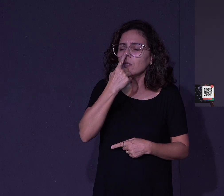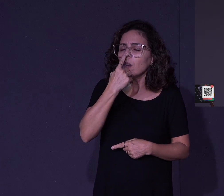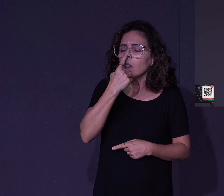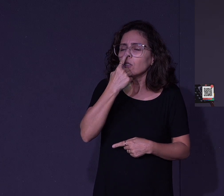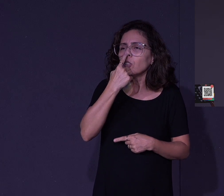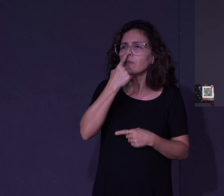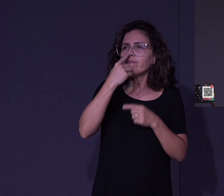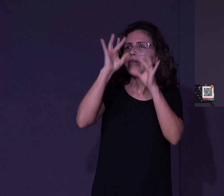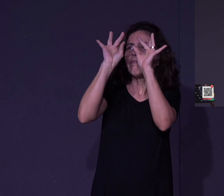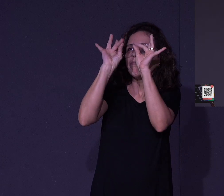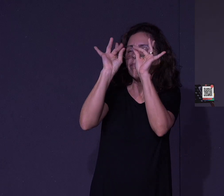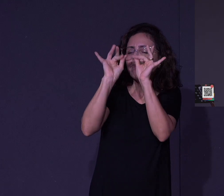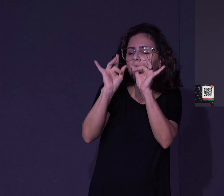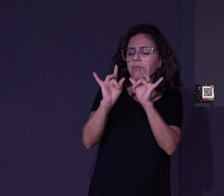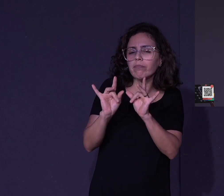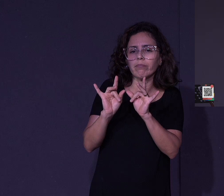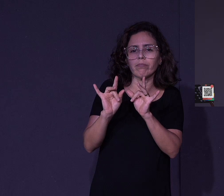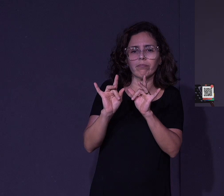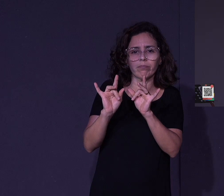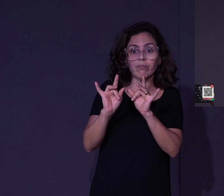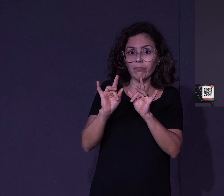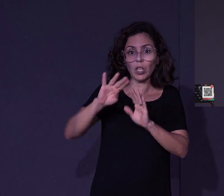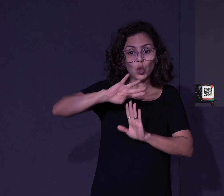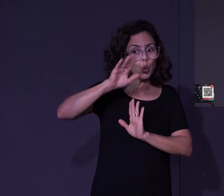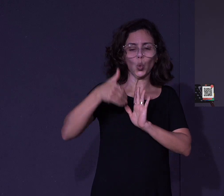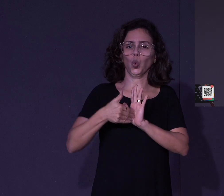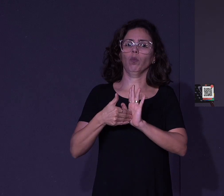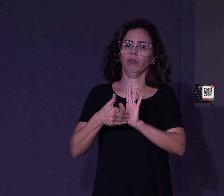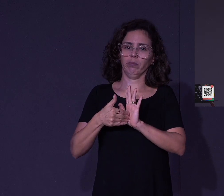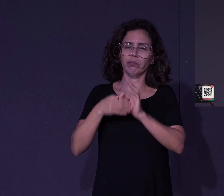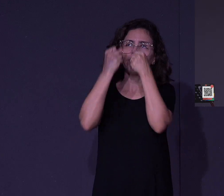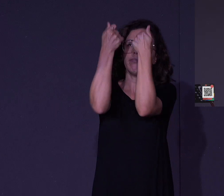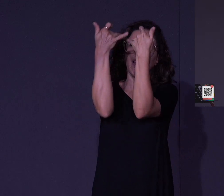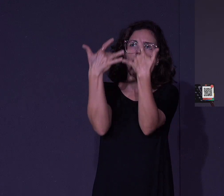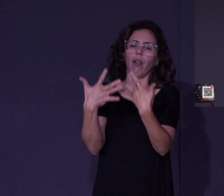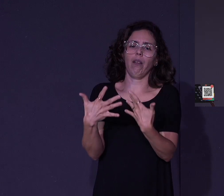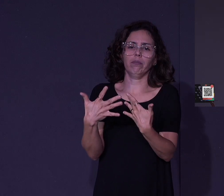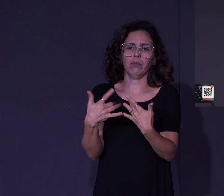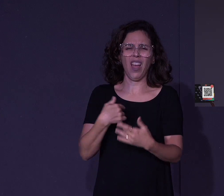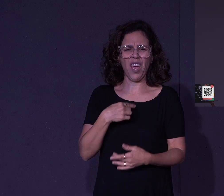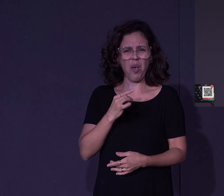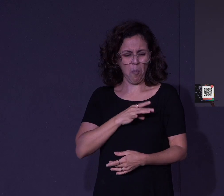Essa confiança também nos fala de uma reverência que exclui toda e qualquer possibilidade de medo de Deus.